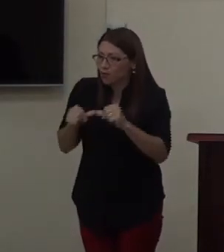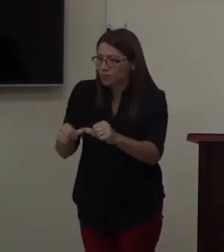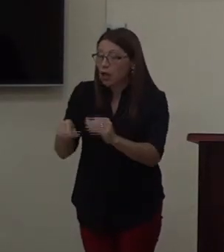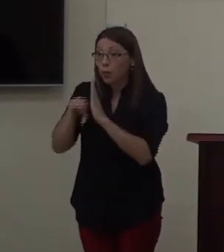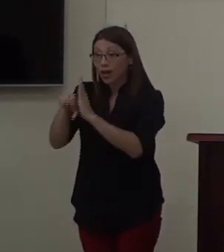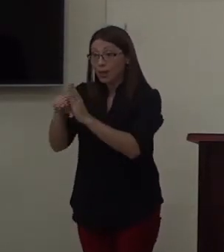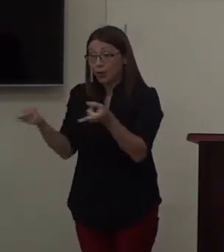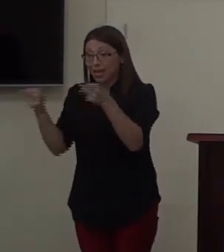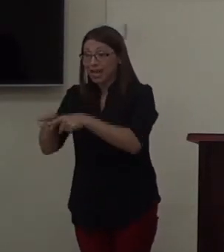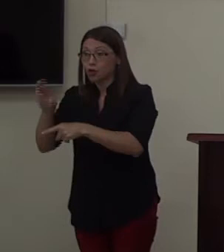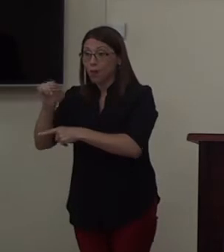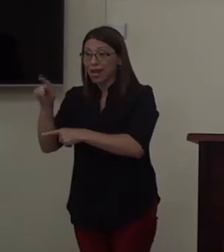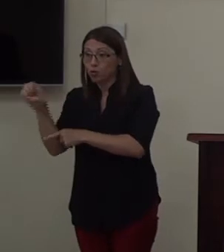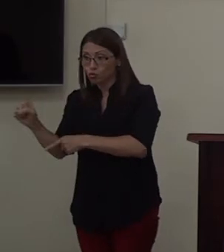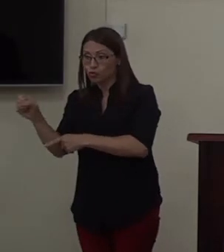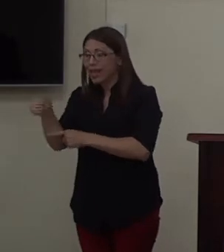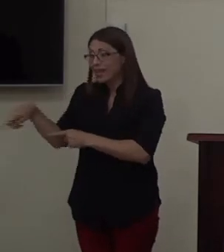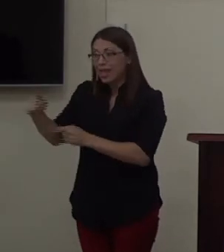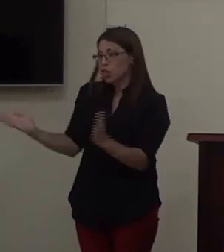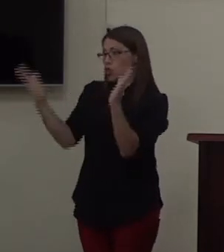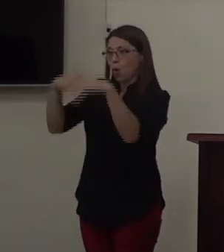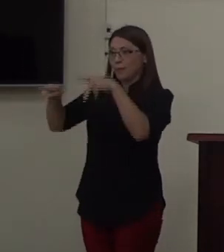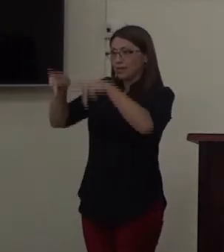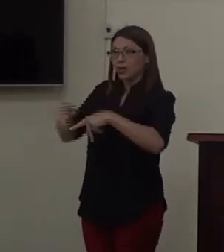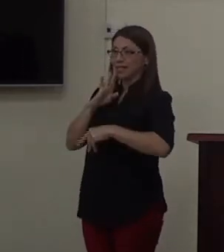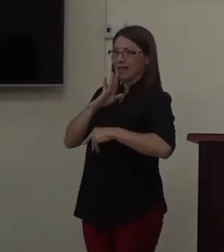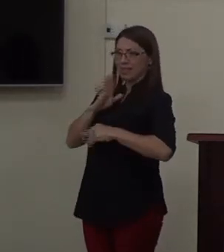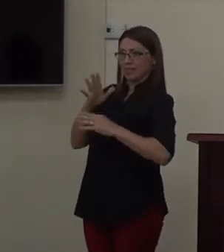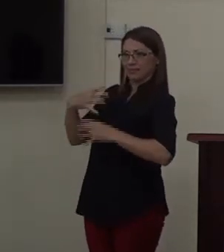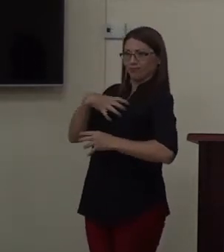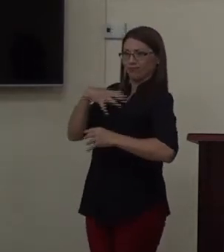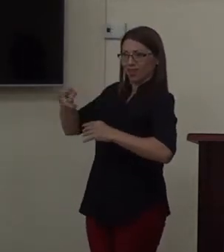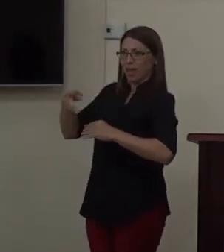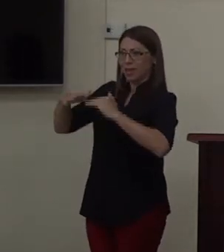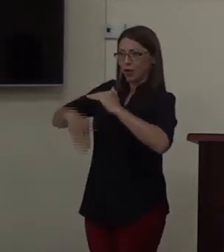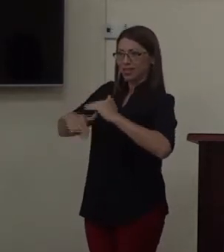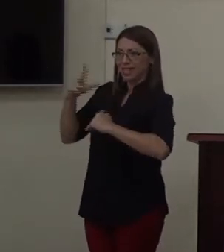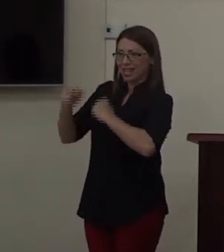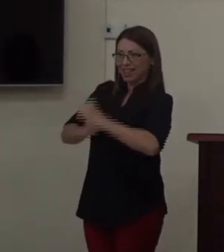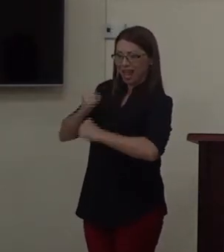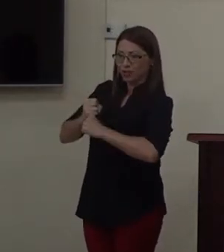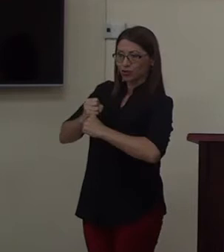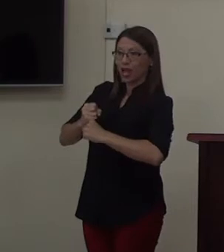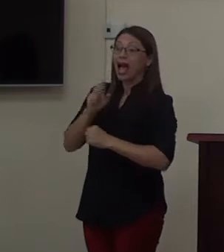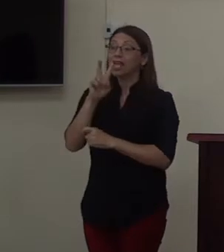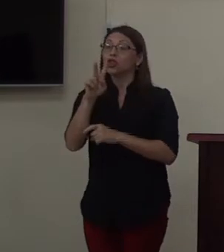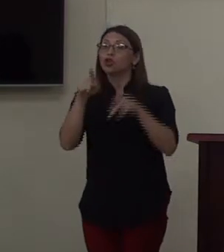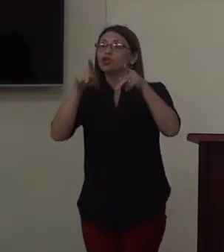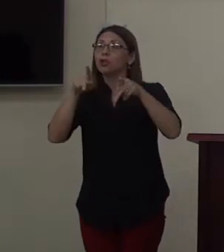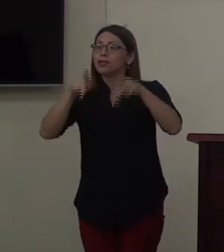caso de los Malecos, donde les decía que no hay hablantes menores de 20, 30 años, hay dos hablantes